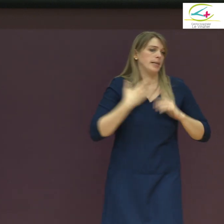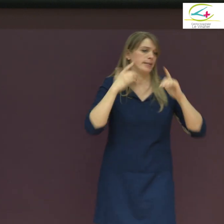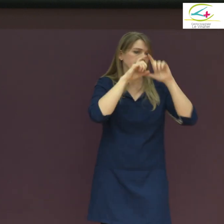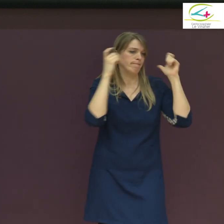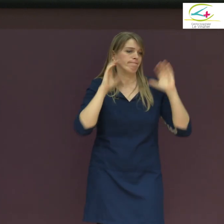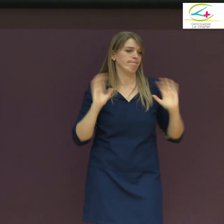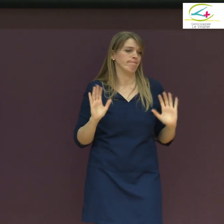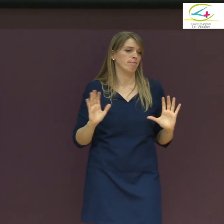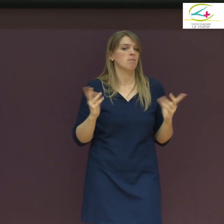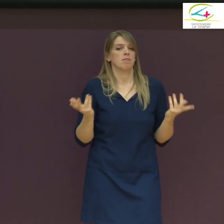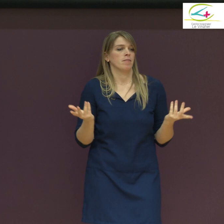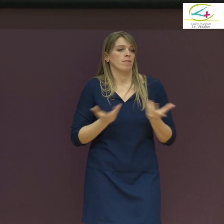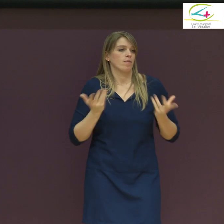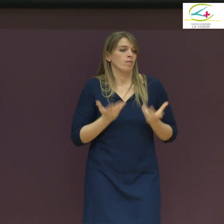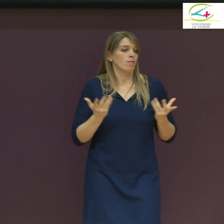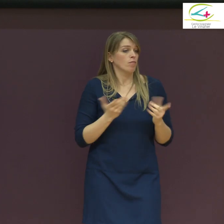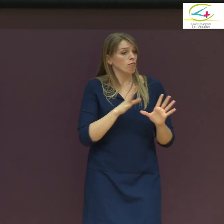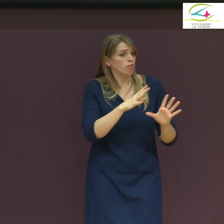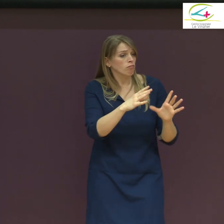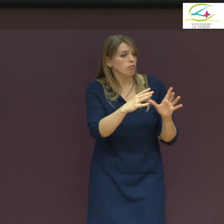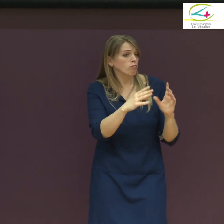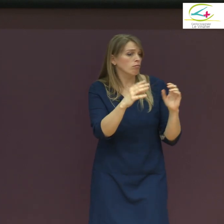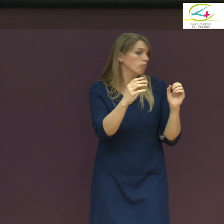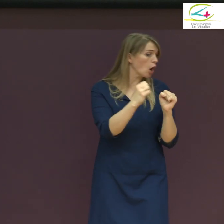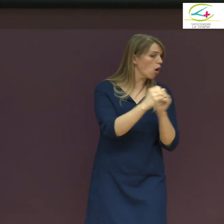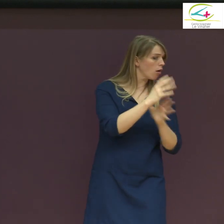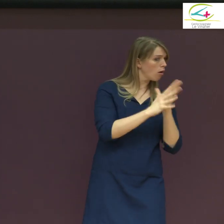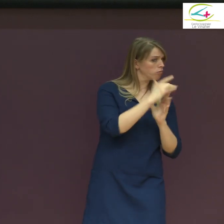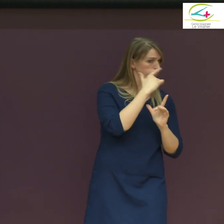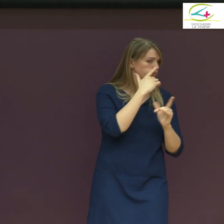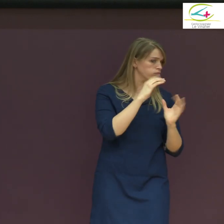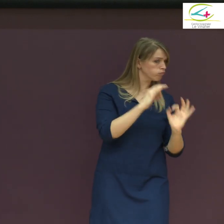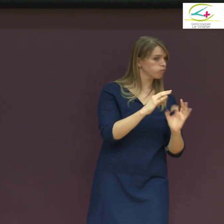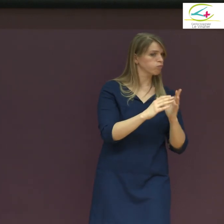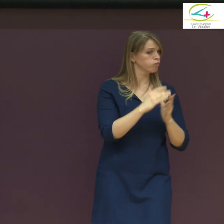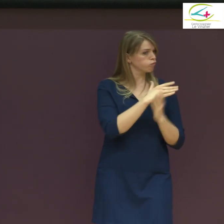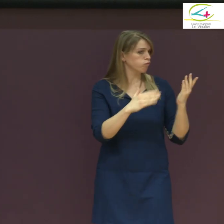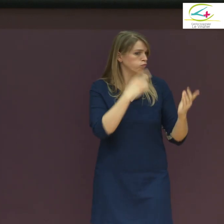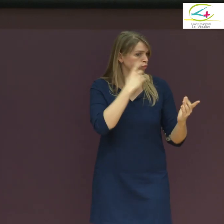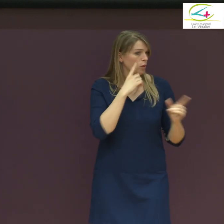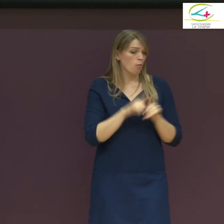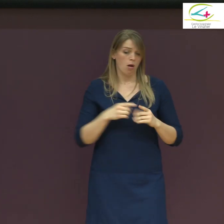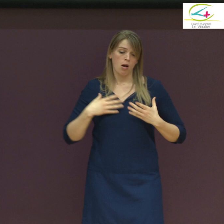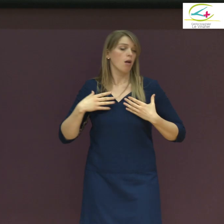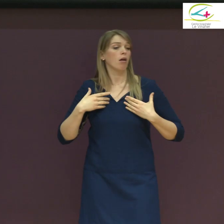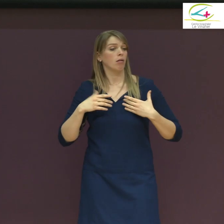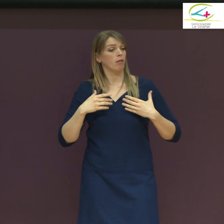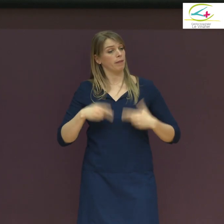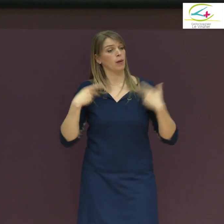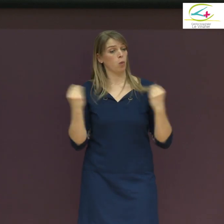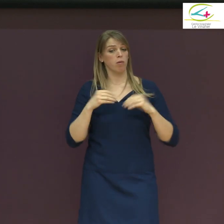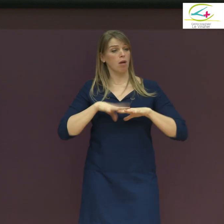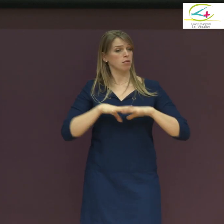et je partage une partie de votre constat. Moi, j'habite dans un quartier très populaire